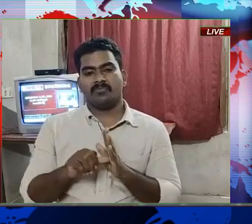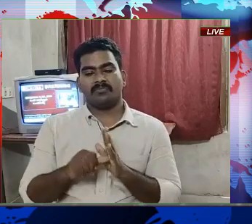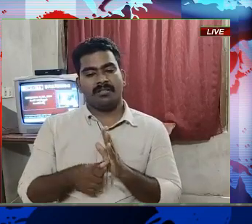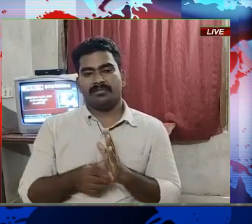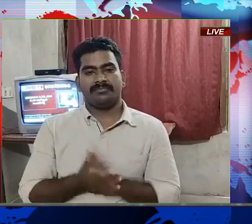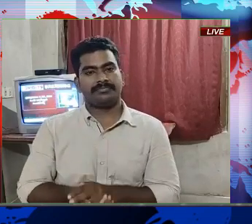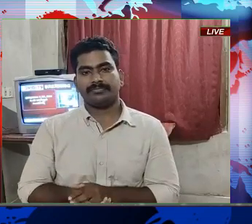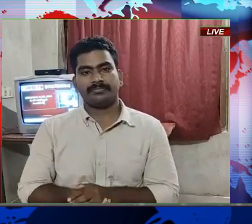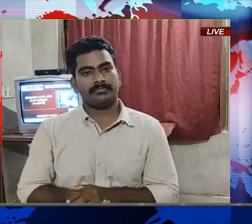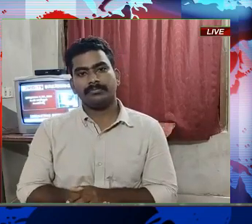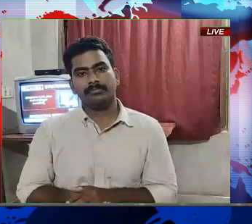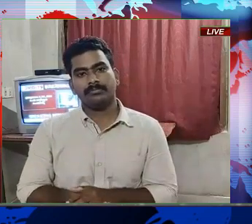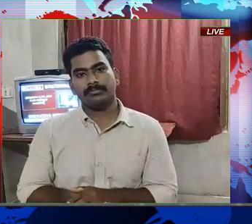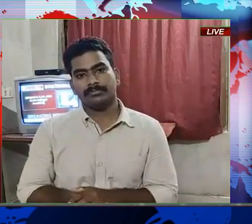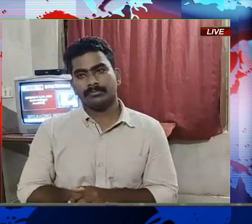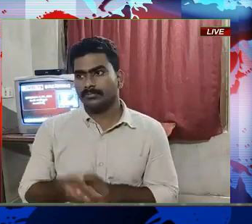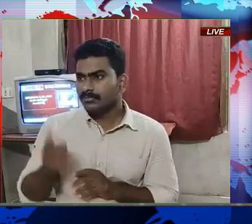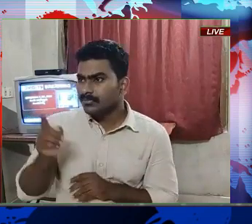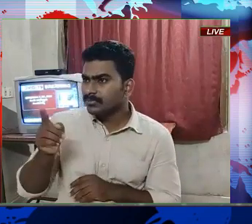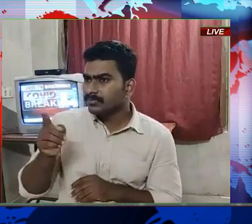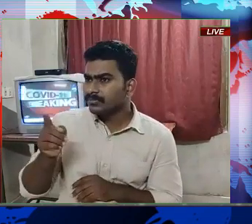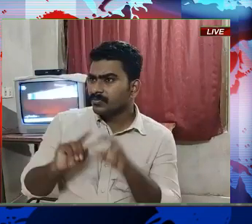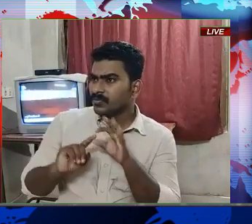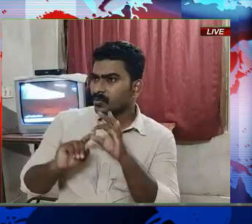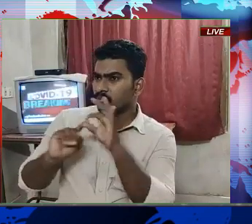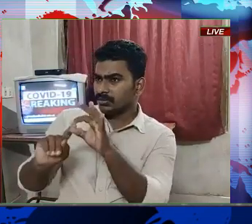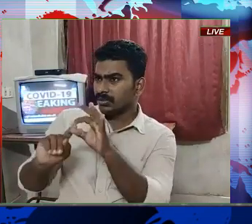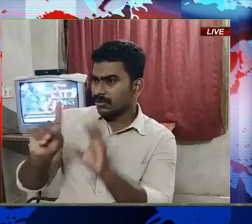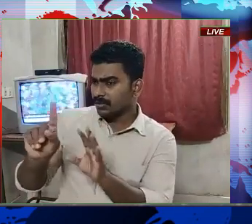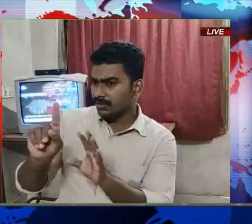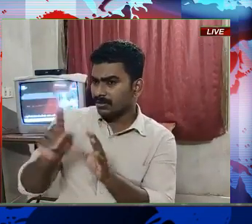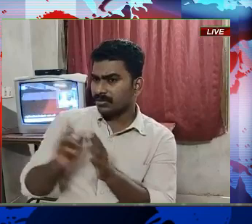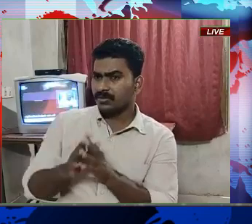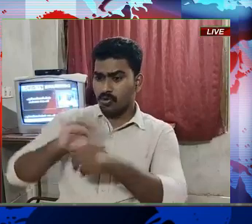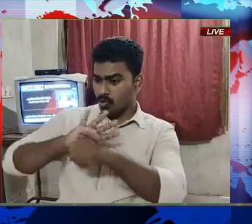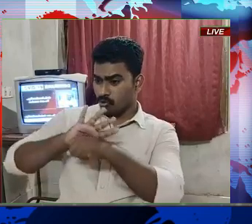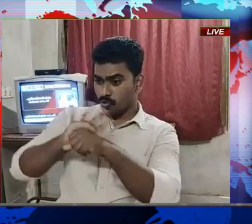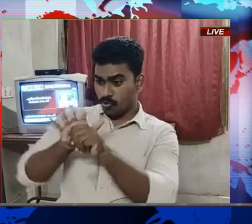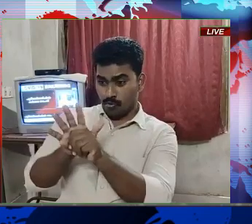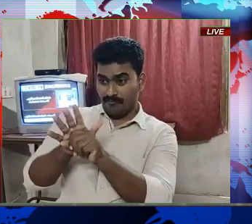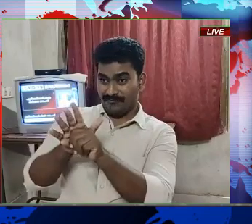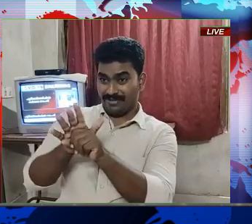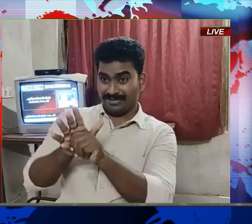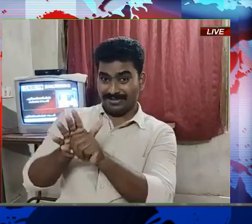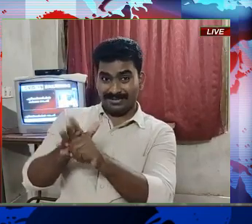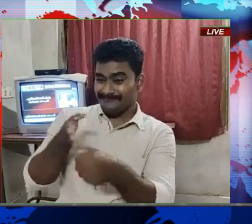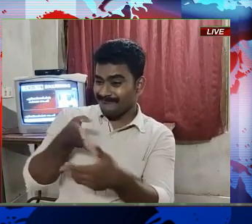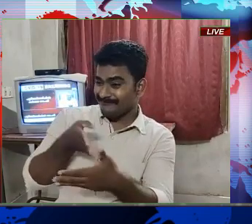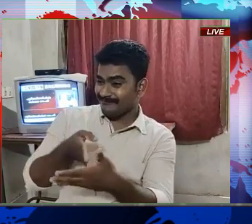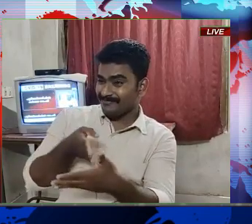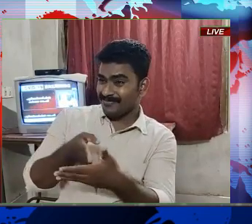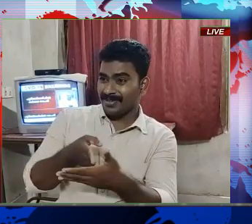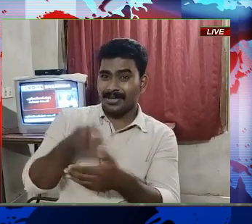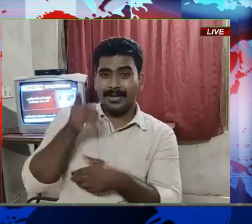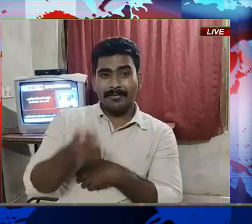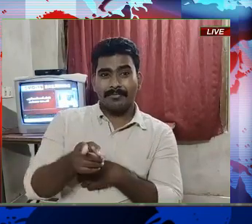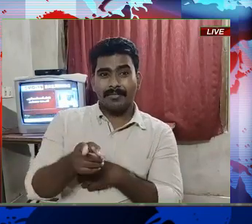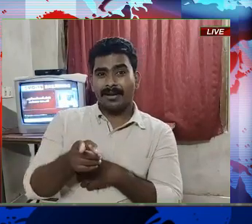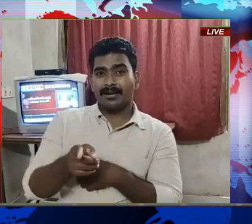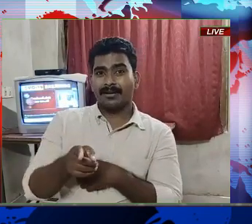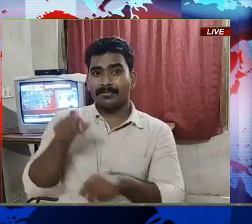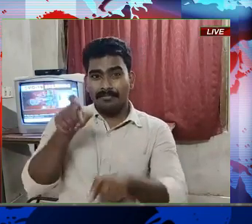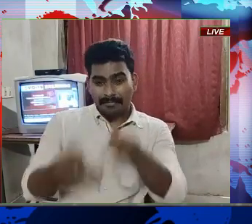കോഴിക്കോട് ലോക്ക്ഡൌൺ നടപടികൾ ലംഘിച്ച ചുമട്ടുതൊഴിലാളികൾ ഇത് സംബന്ധിച്ച വാർത്ത നൽകാൻ പോയ മാധ്യമ സംഘത്തിന് നേരെ അക്രമം ഉണ്ടായി